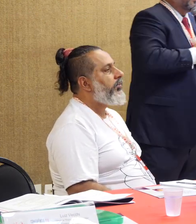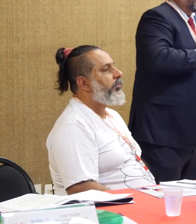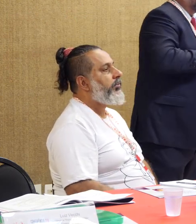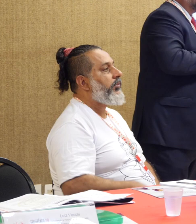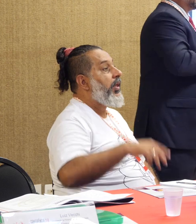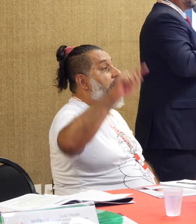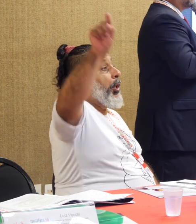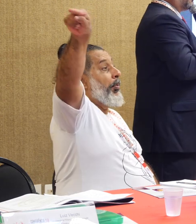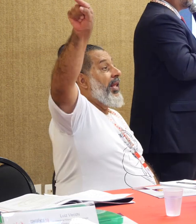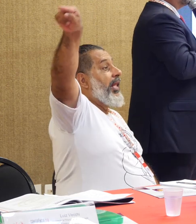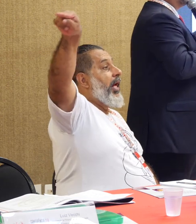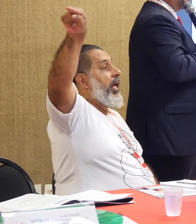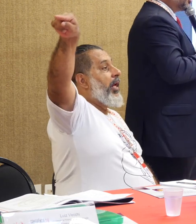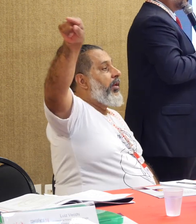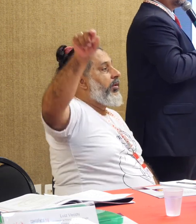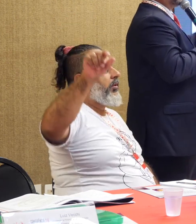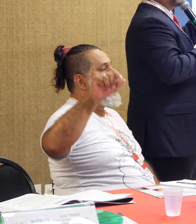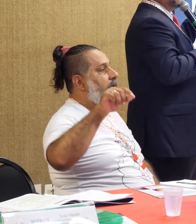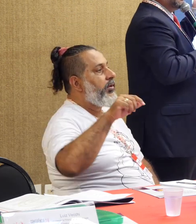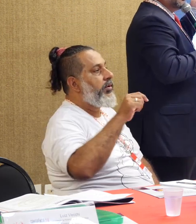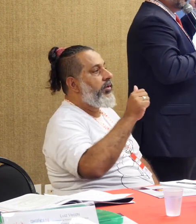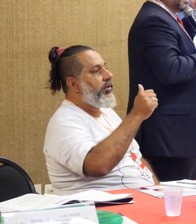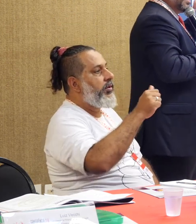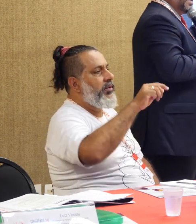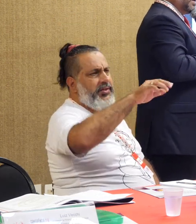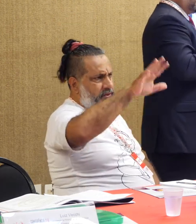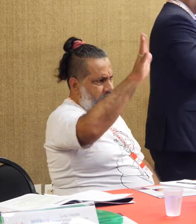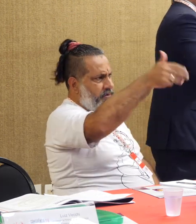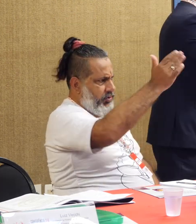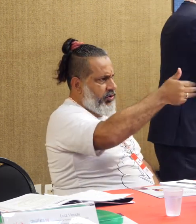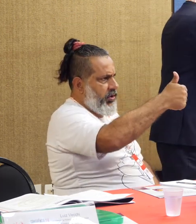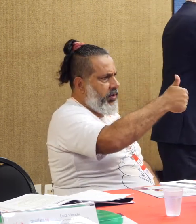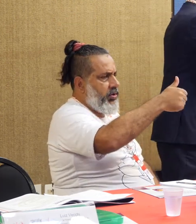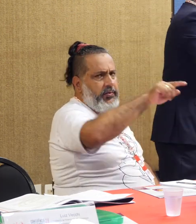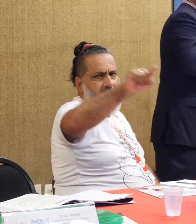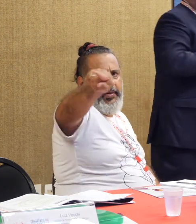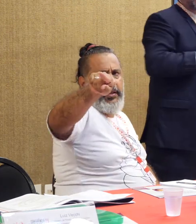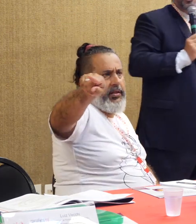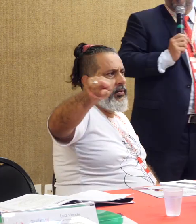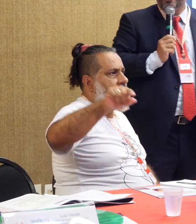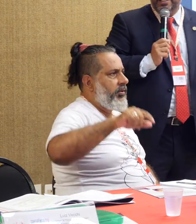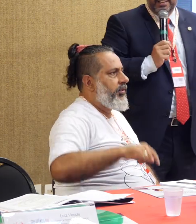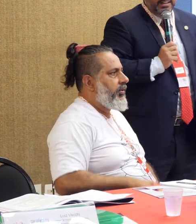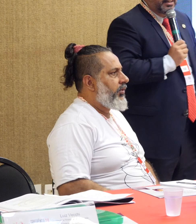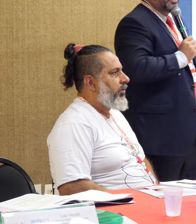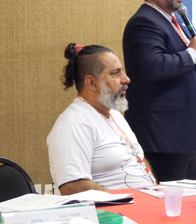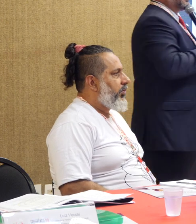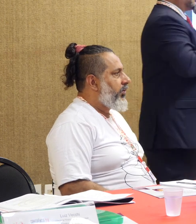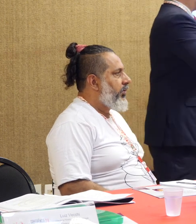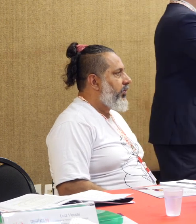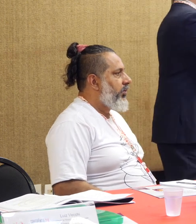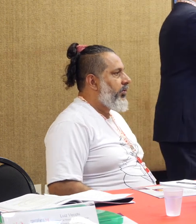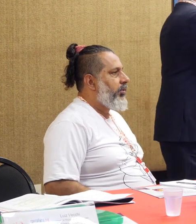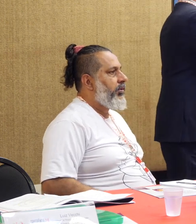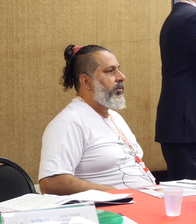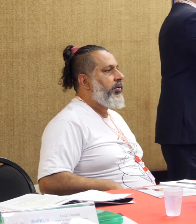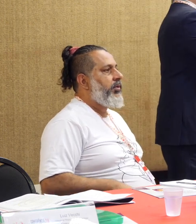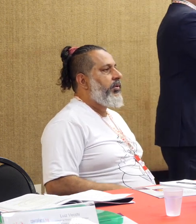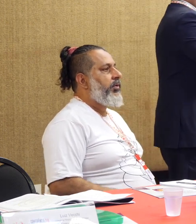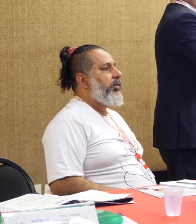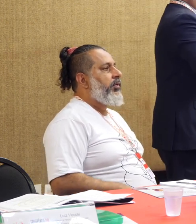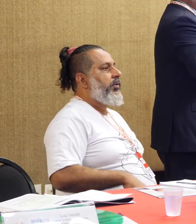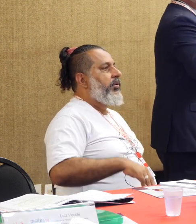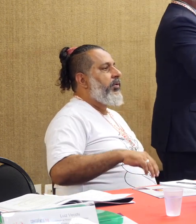Corsi, porque tentaram novamente colocar numa lei agora, se eu não me engano foi antes de ontem, que a guarda